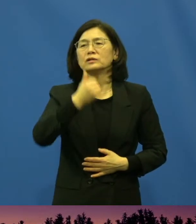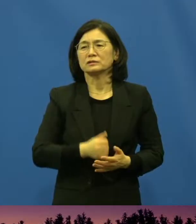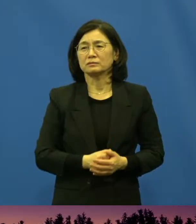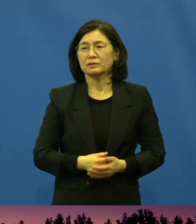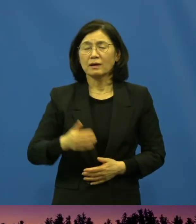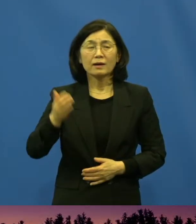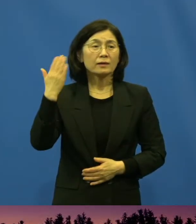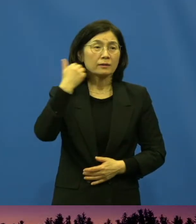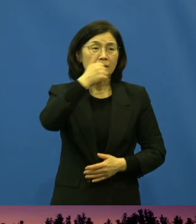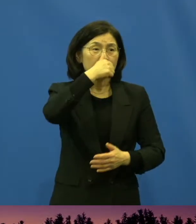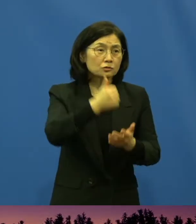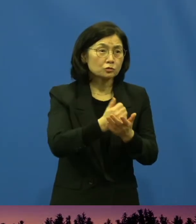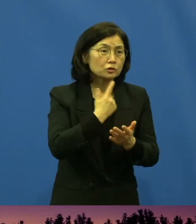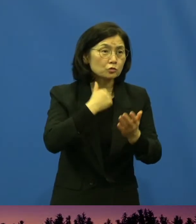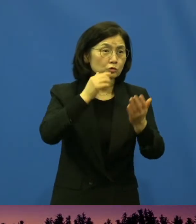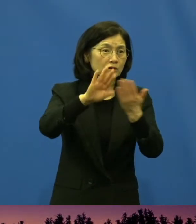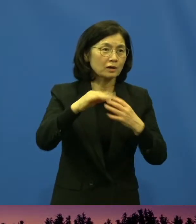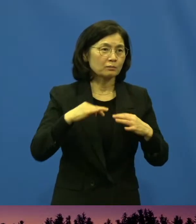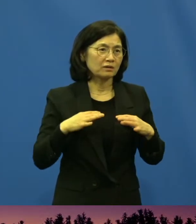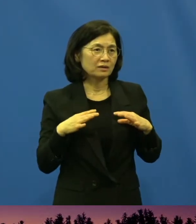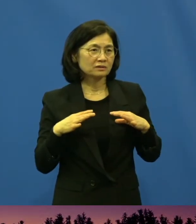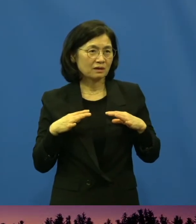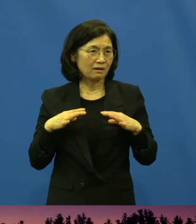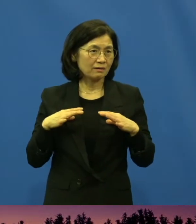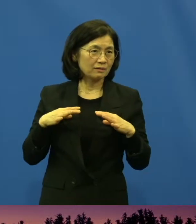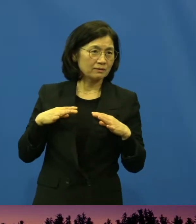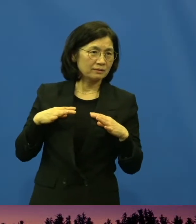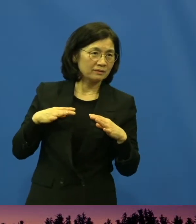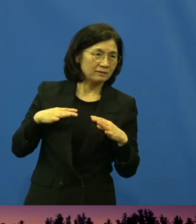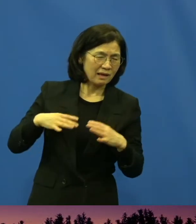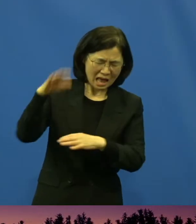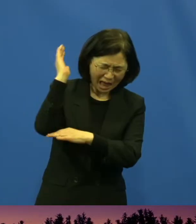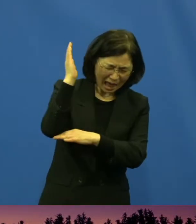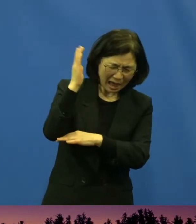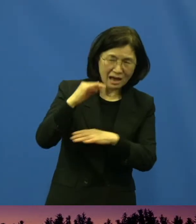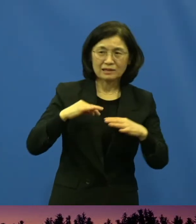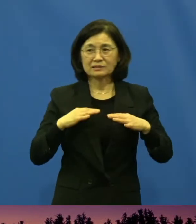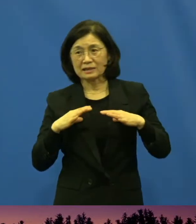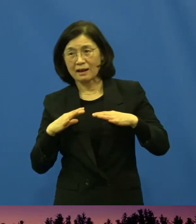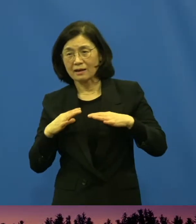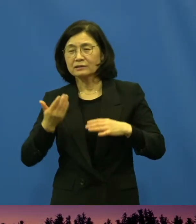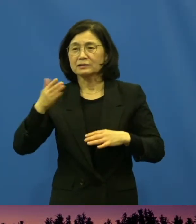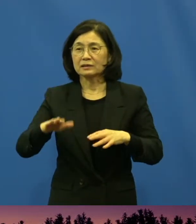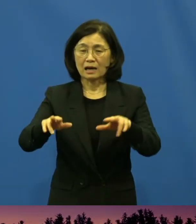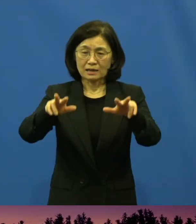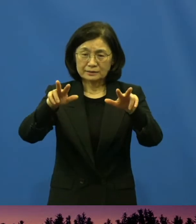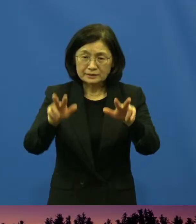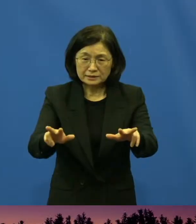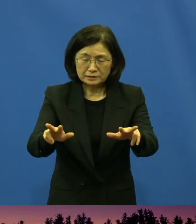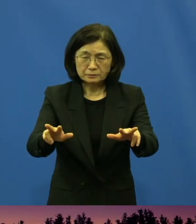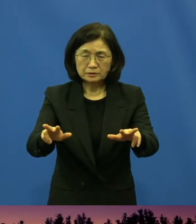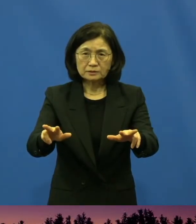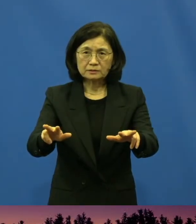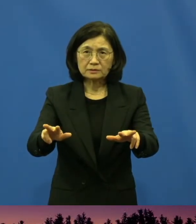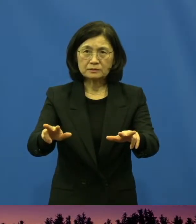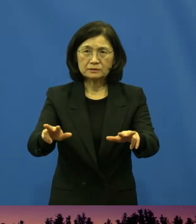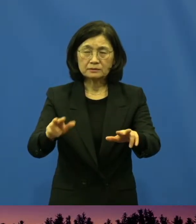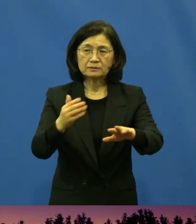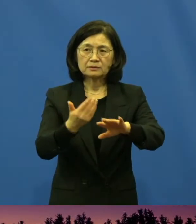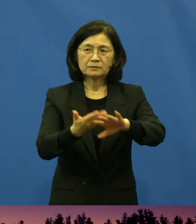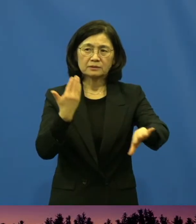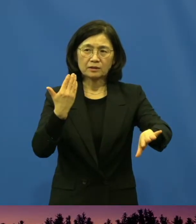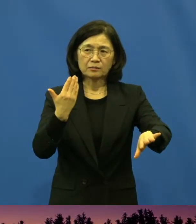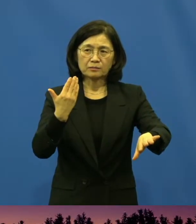거에 대해서 부담이 없었어요. 끌려다녔어요. 완전히 죄에 사로잡혀 살아요. 그런데 이제는 그 죄를